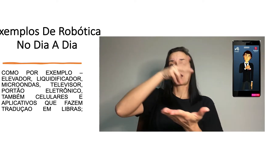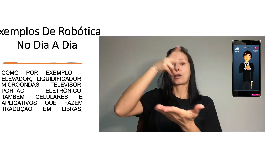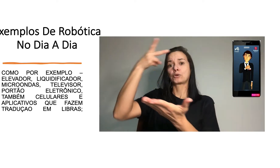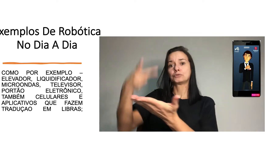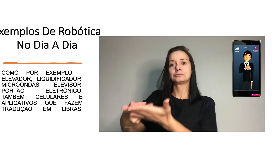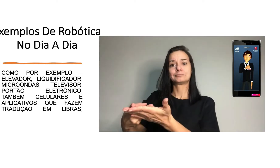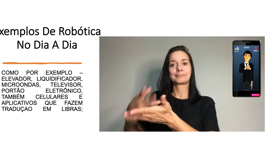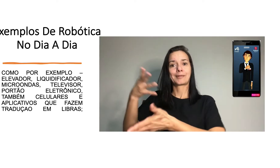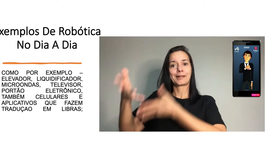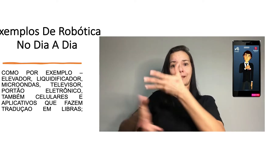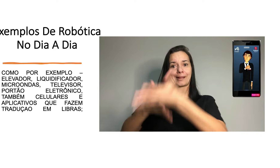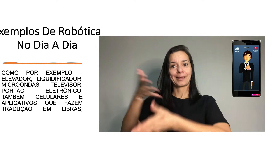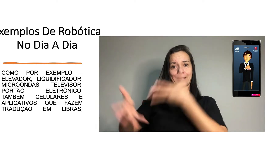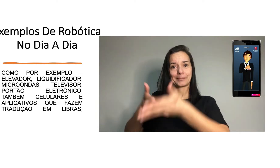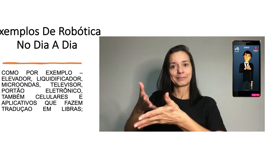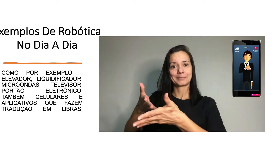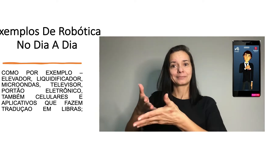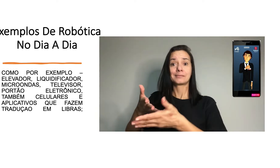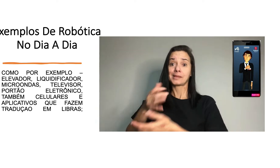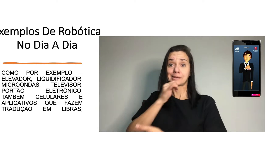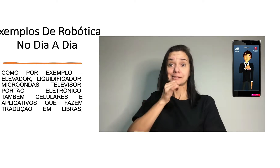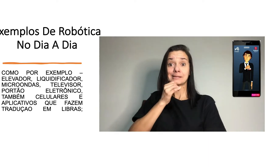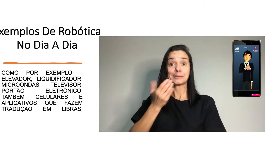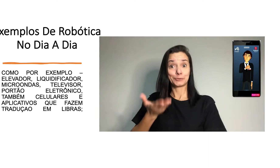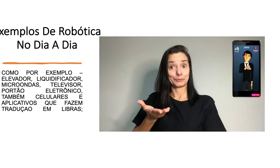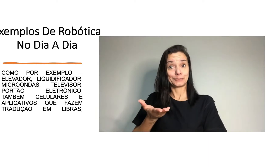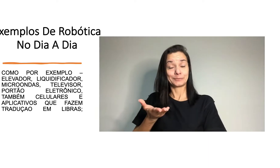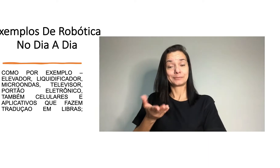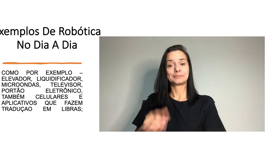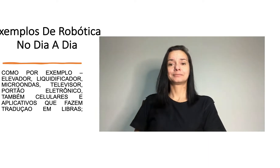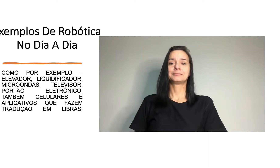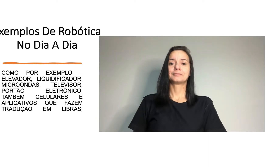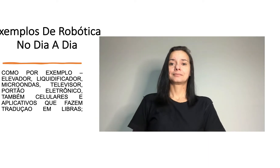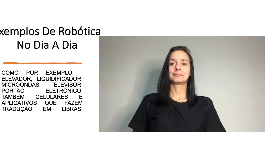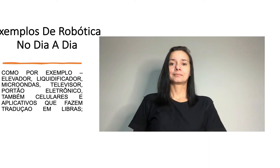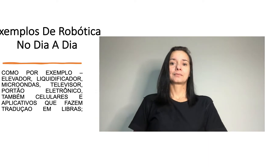que faz tradução de português para Libras.